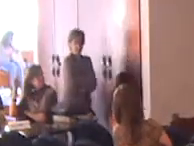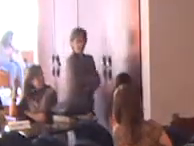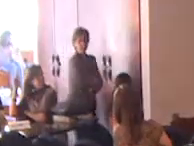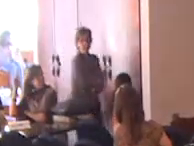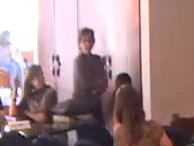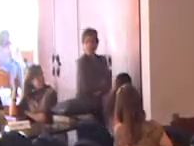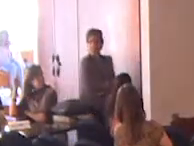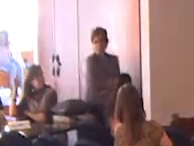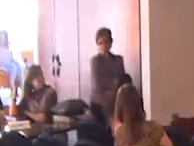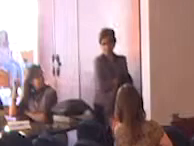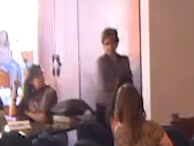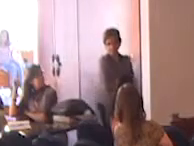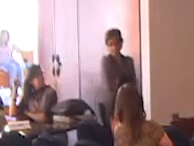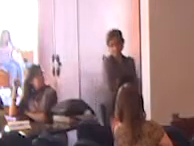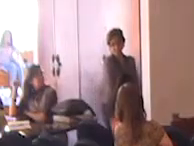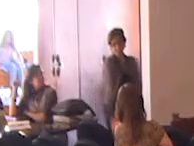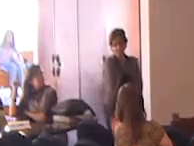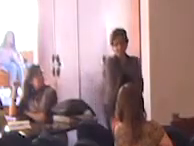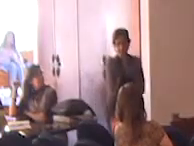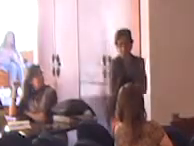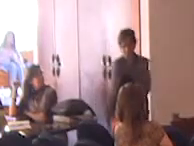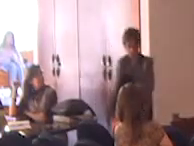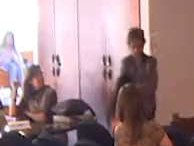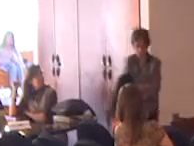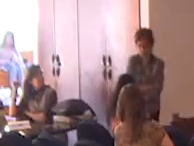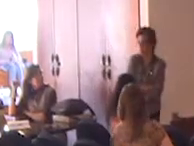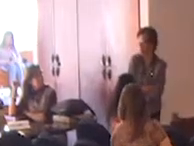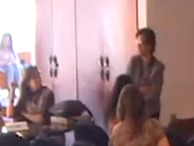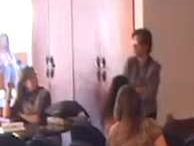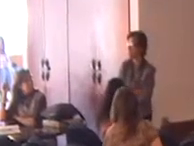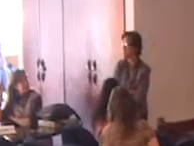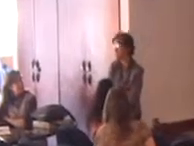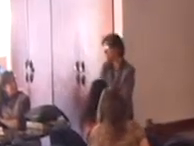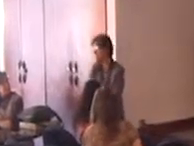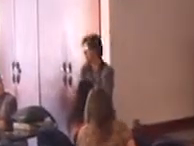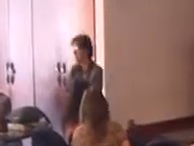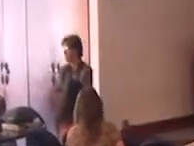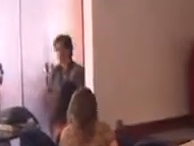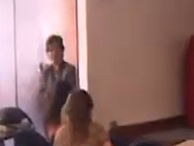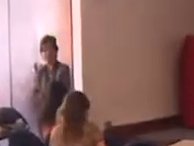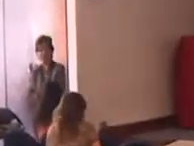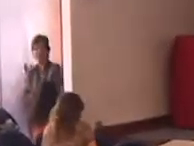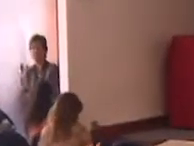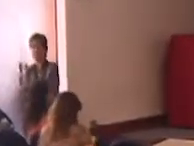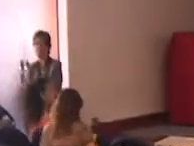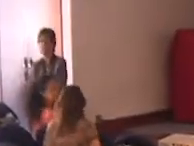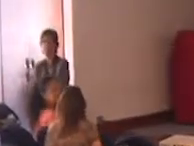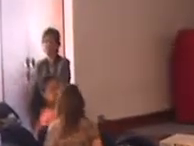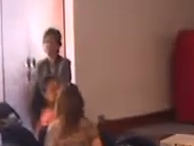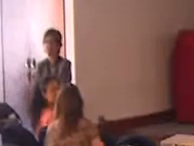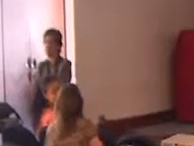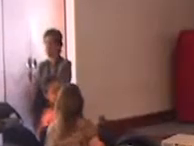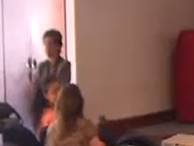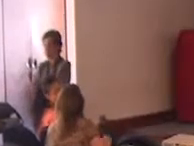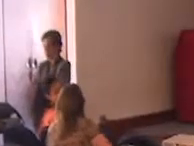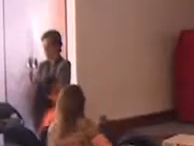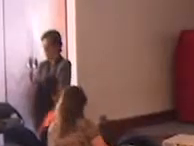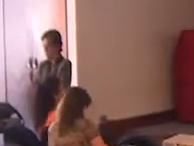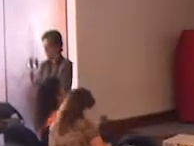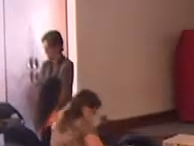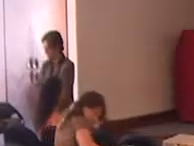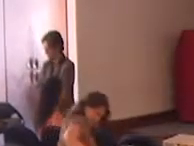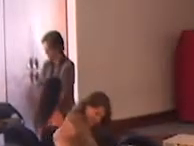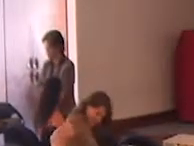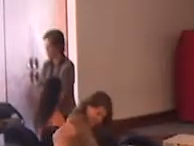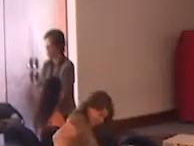Profesor, buenas tardes. Para finalizar, y debido a los tiempos que es muy alto, queremos entregar